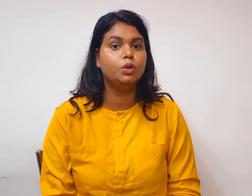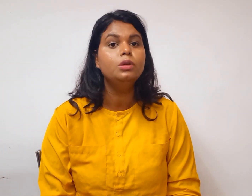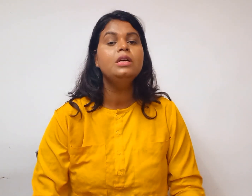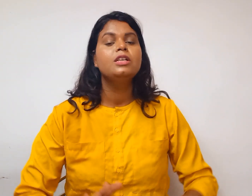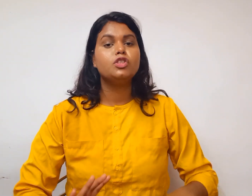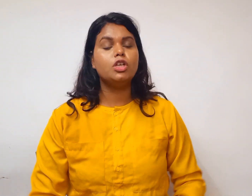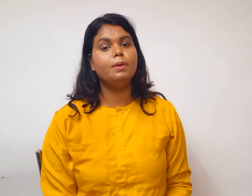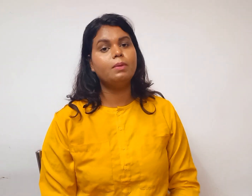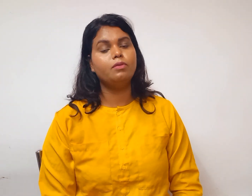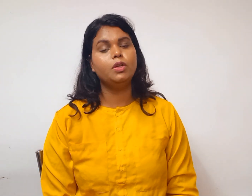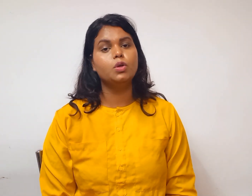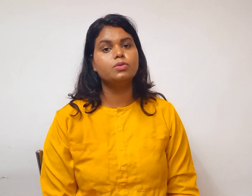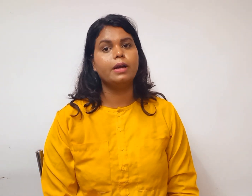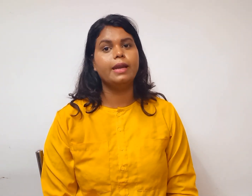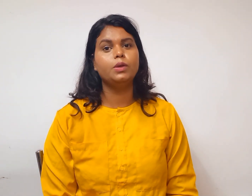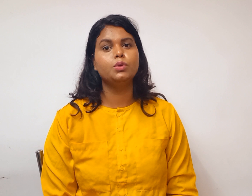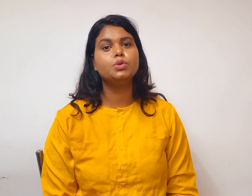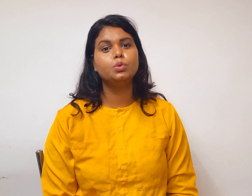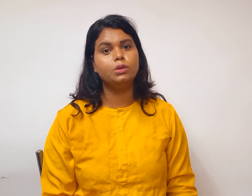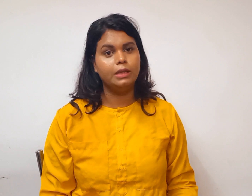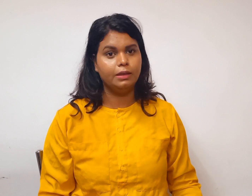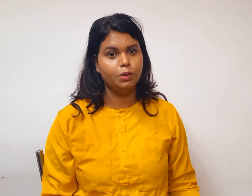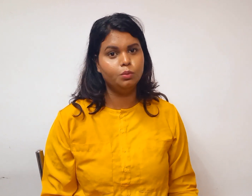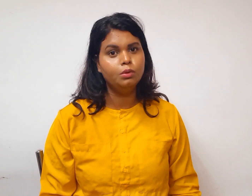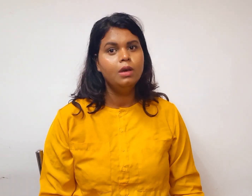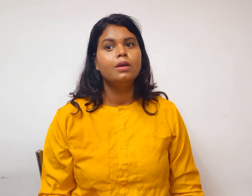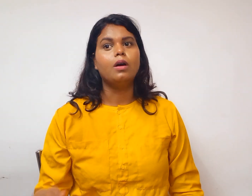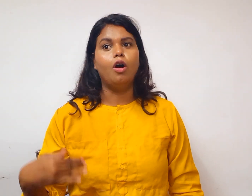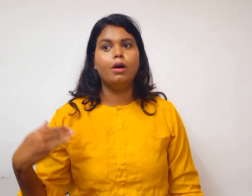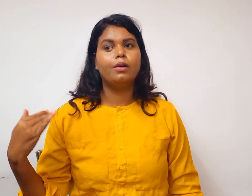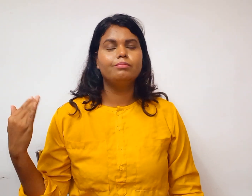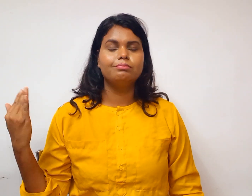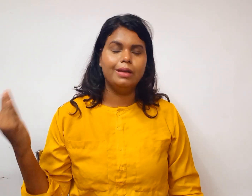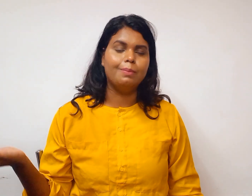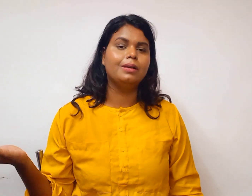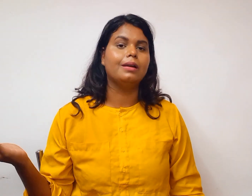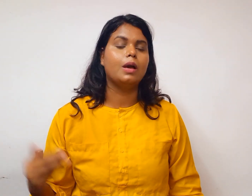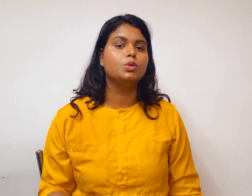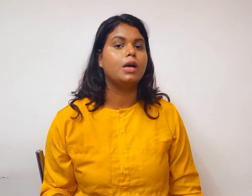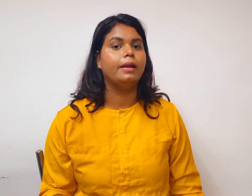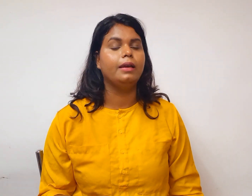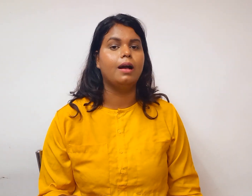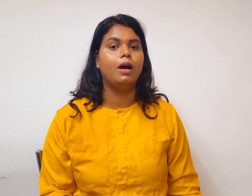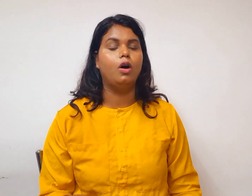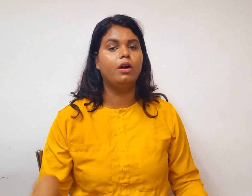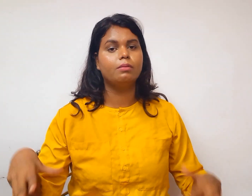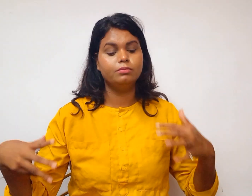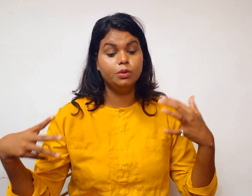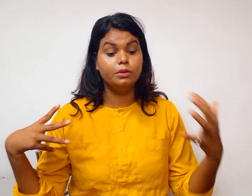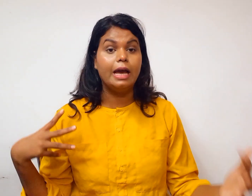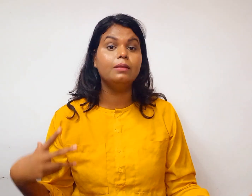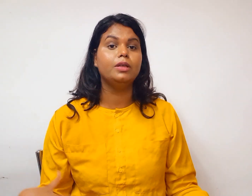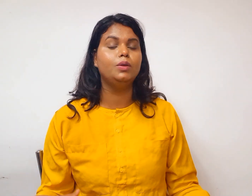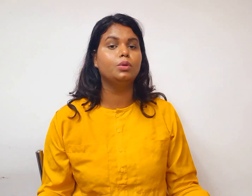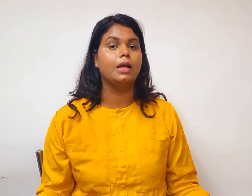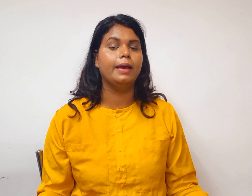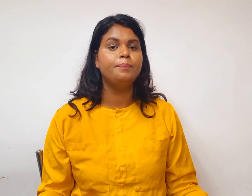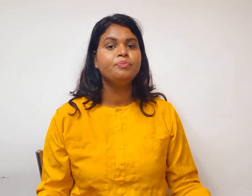हूँ। जब भी मैं वीडियोस वगैरह यू नो शूट करती हूँ और मेरा मन करता है कुछ खाने का और यू नो टाइम नहीं होता है,